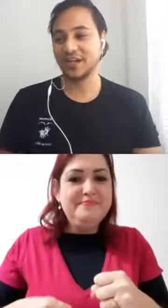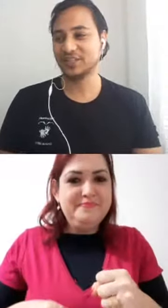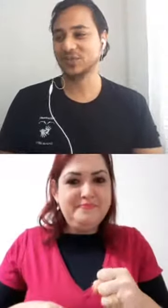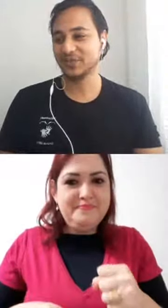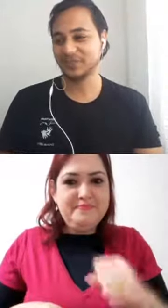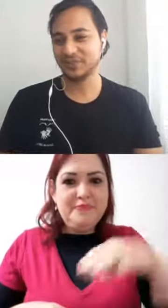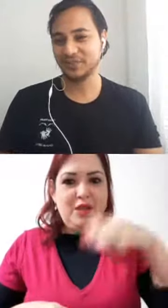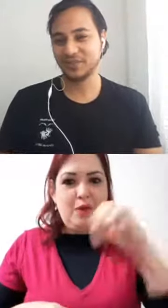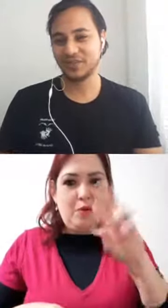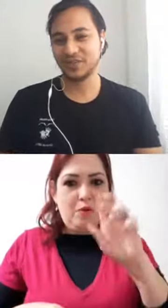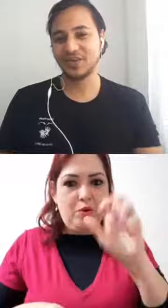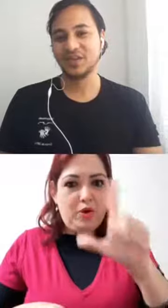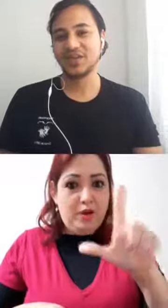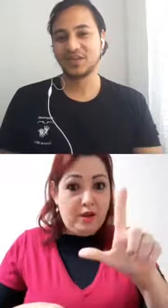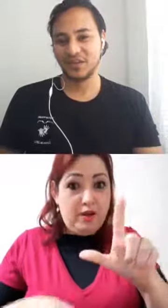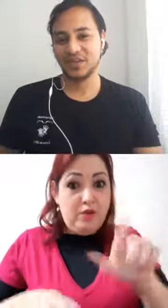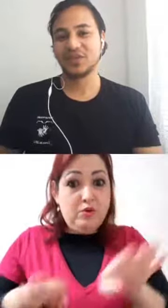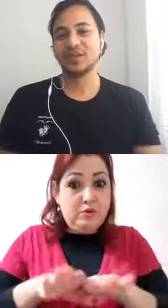Uhum,